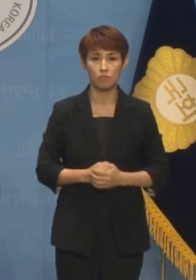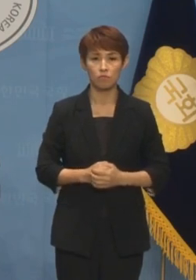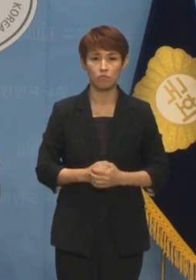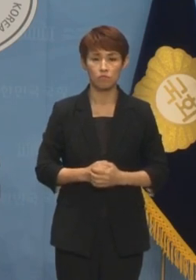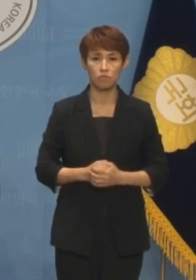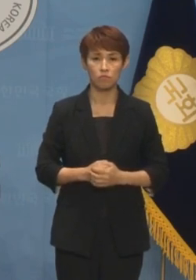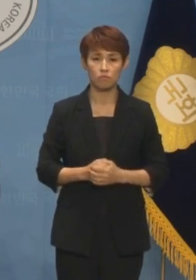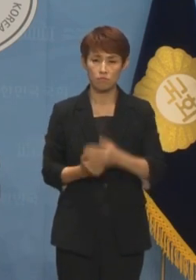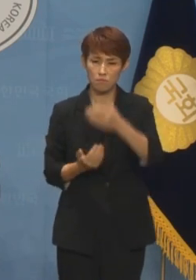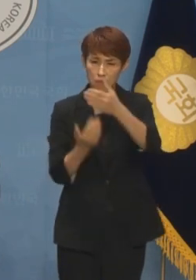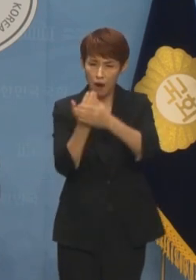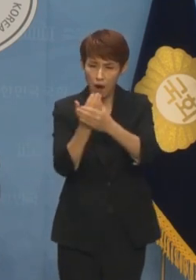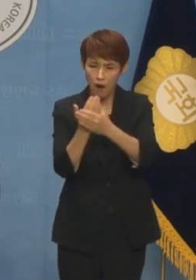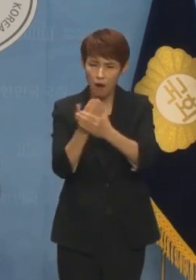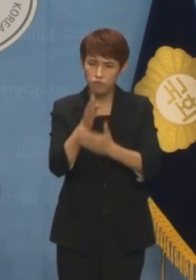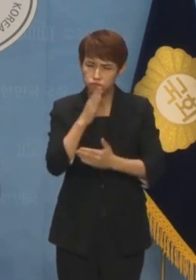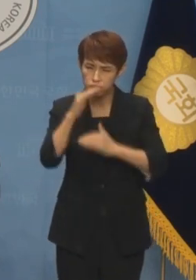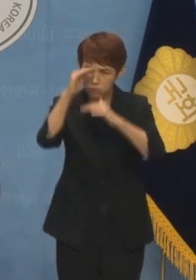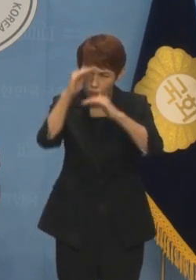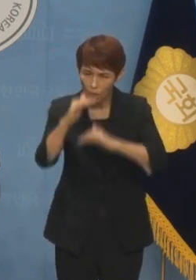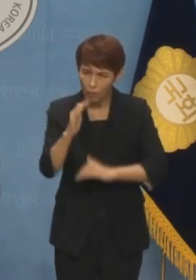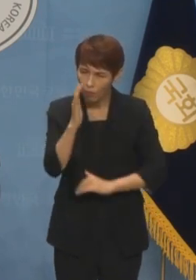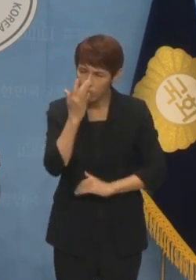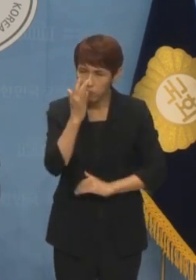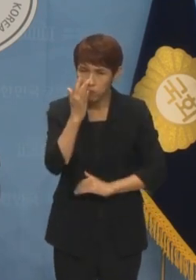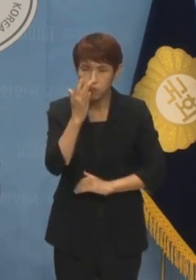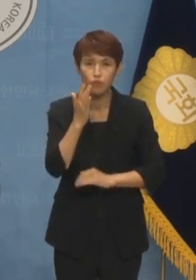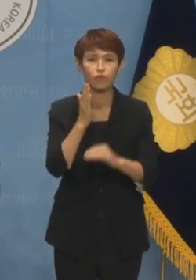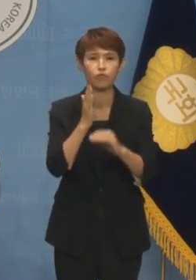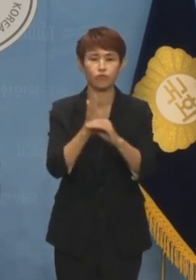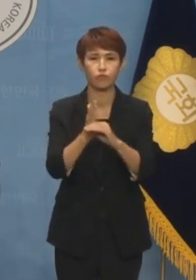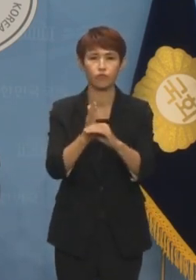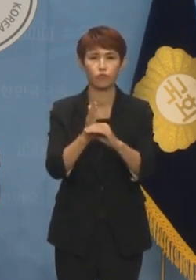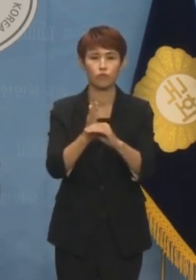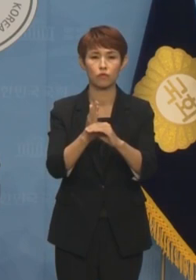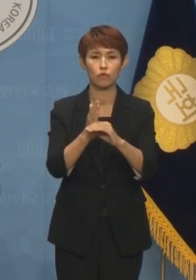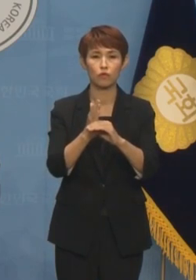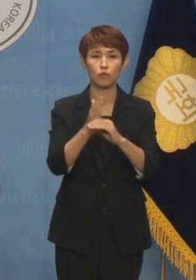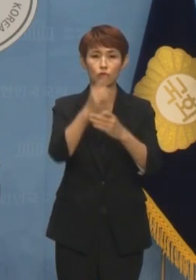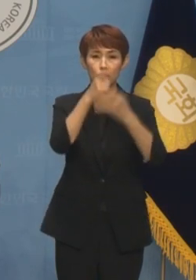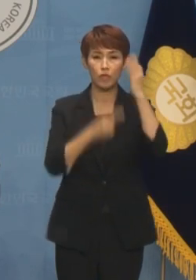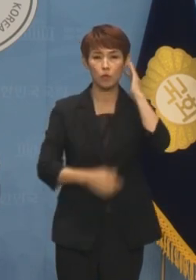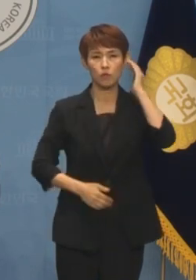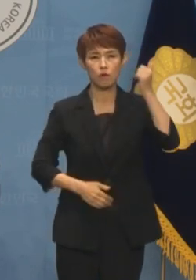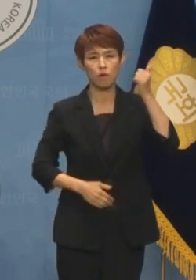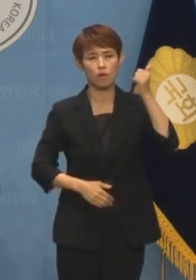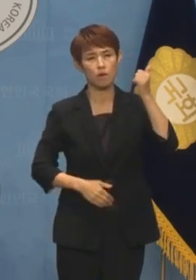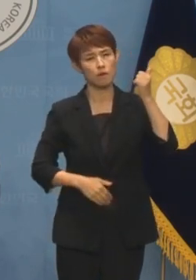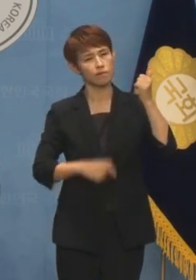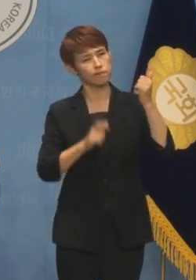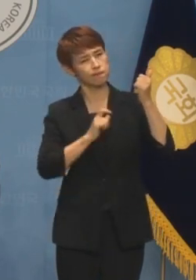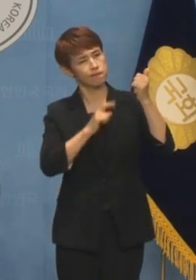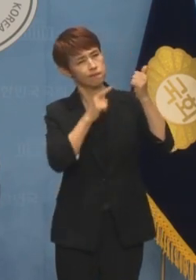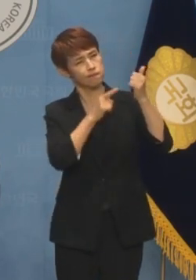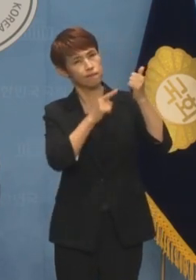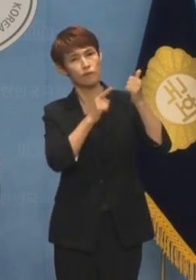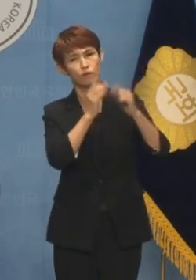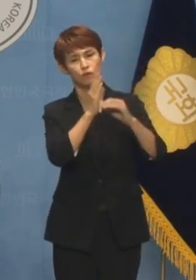진실은 수렁으로 빠지고 있고 윤석열 대통령에 대한 의혹은 계속해서 커지고